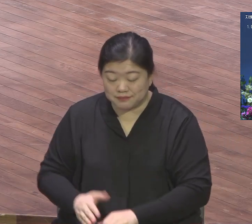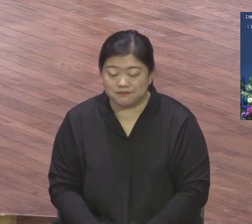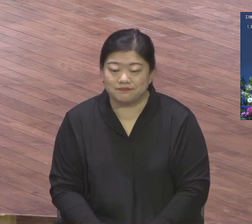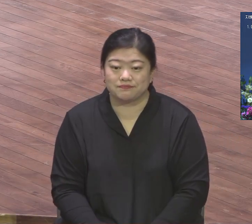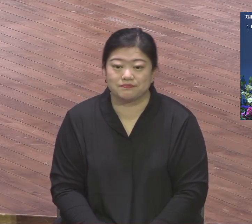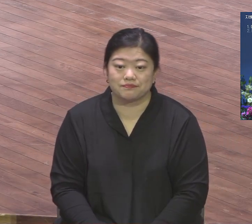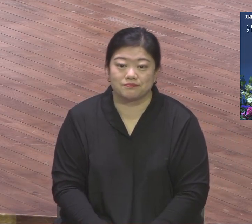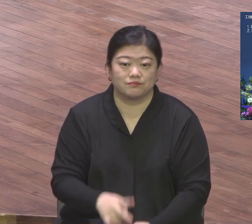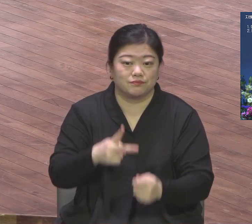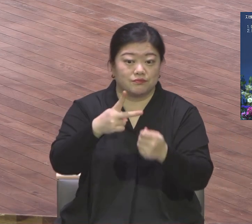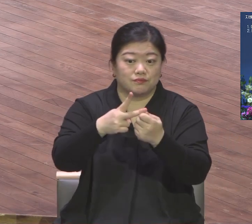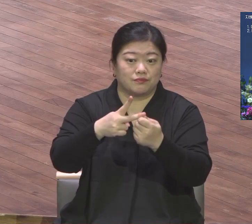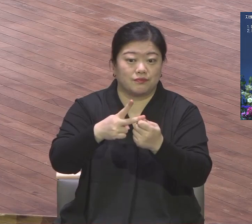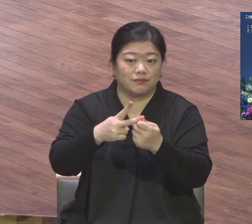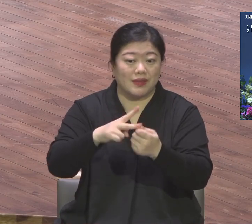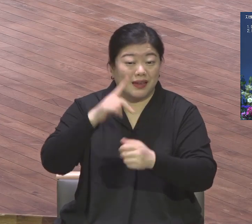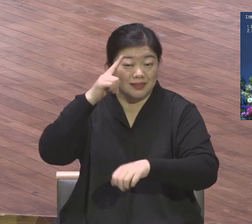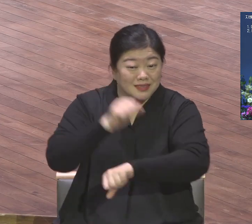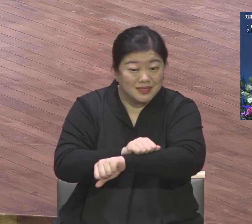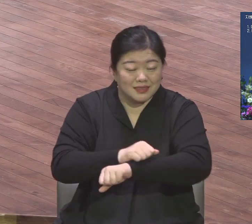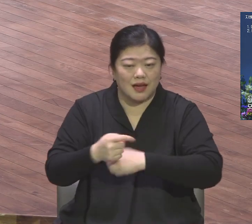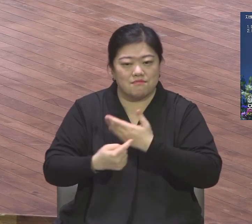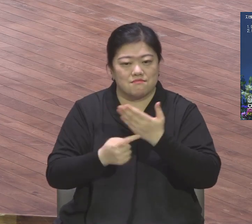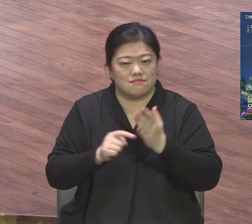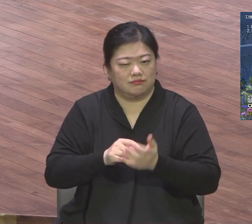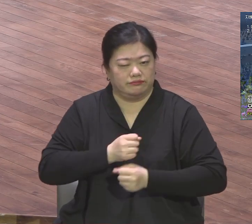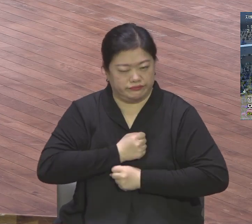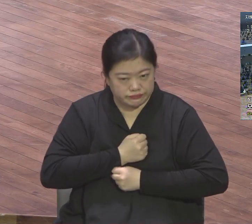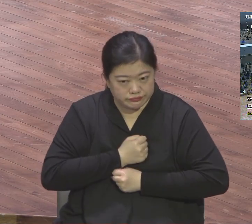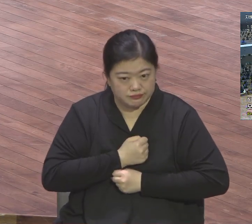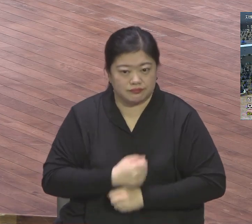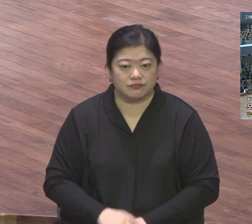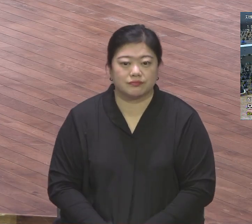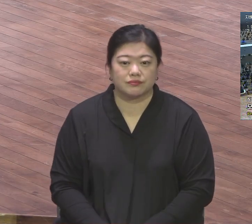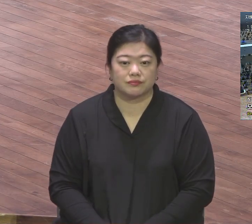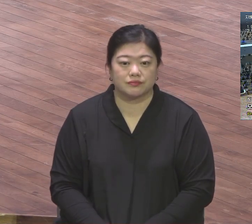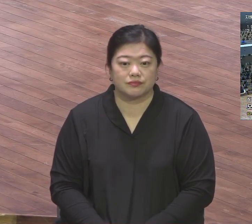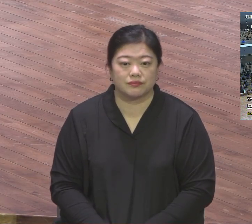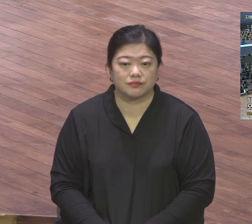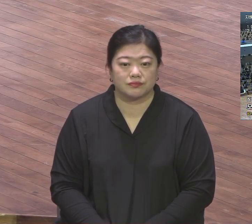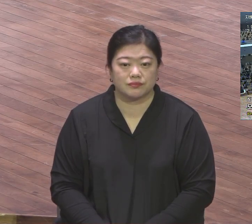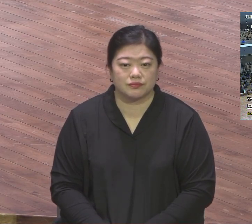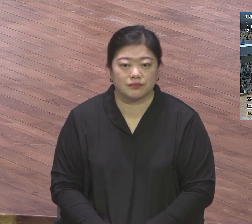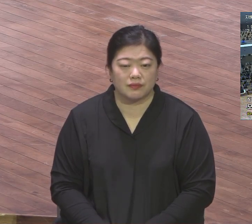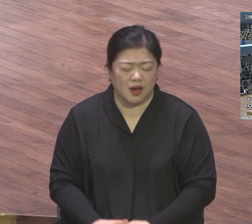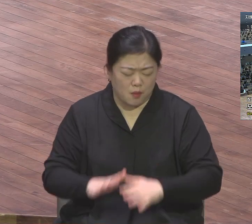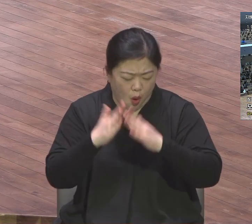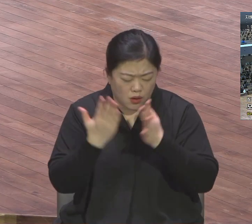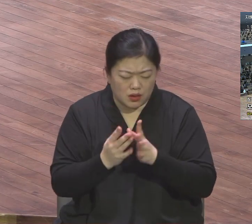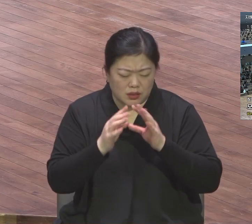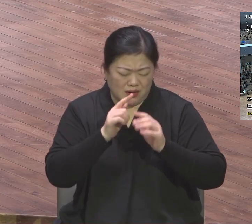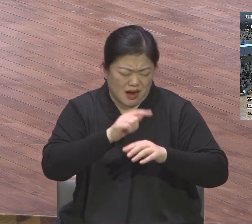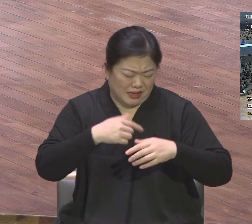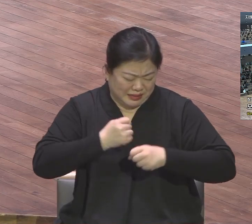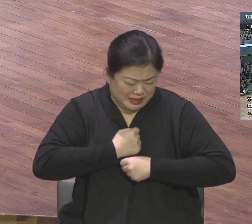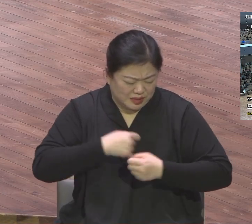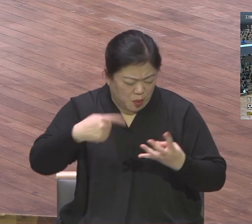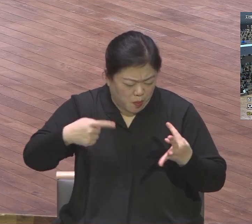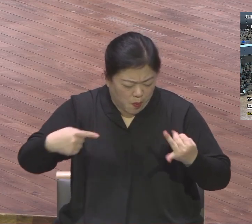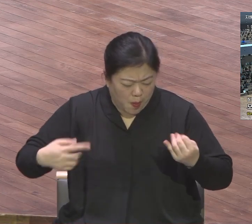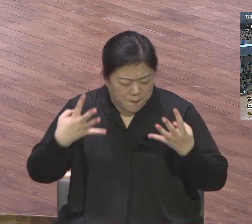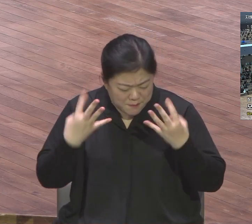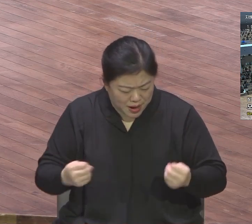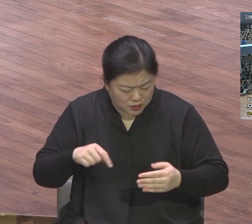번째로 마음을 지키는 지혜입니다. 23절입니다. 모든 지킬 만한 것 중에 더욱 너 마음을